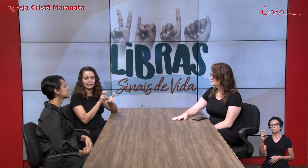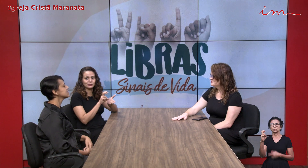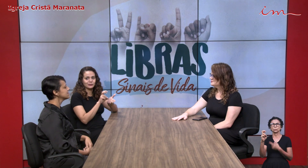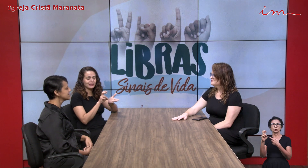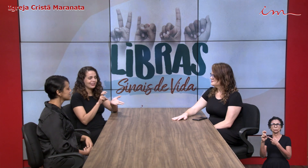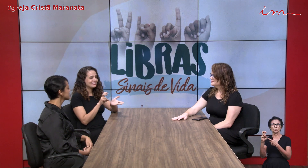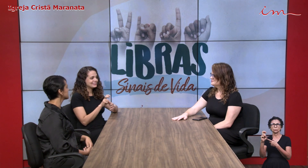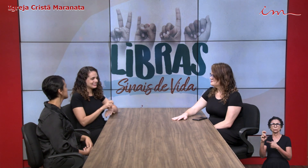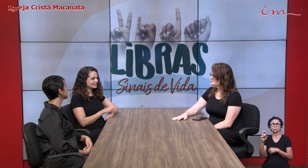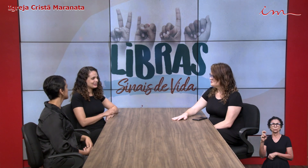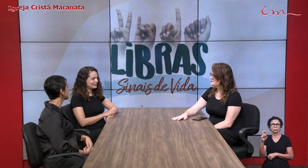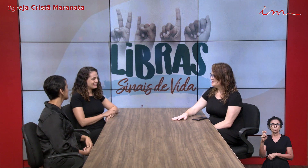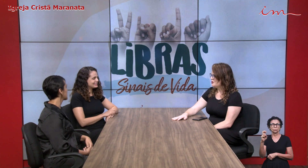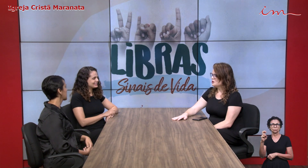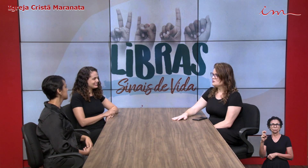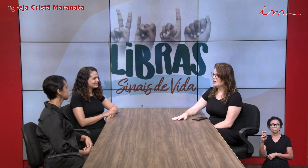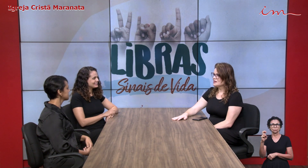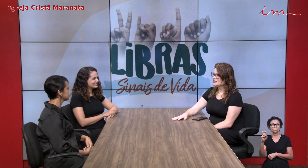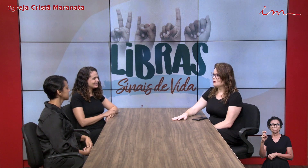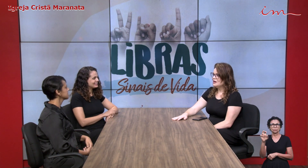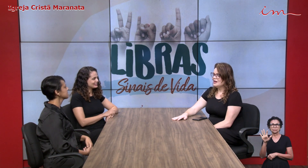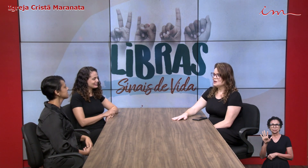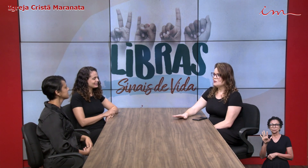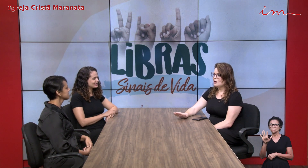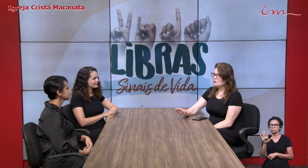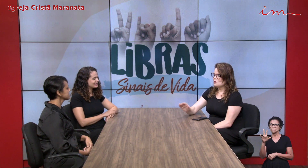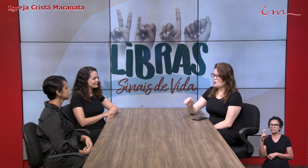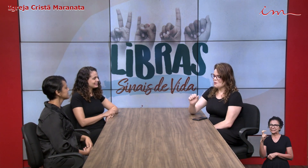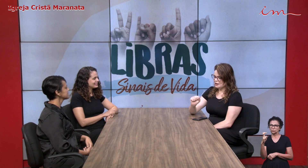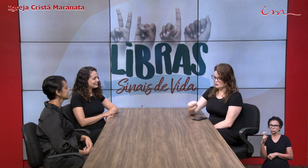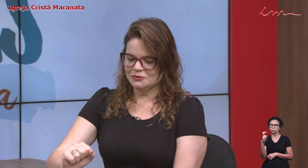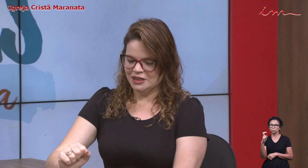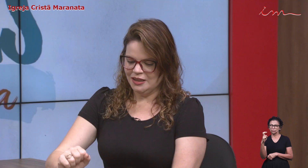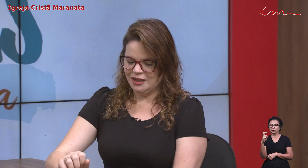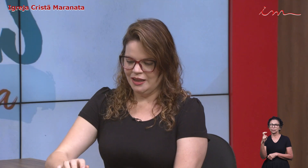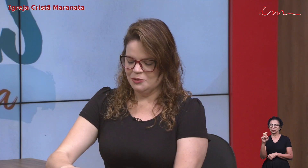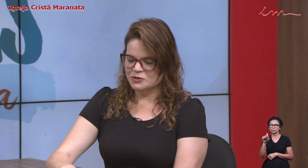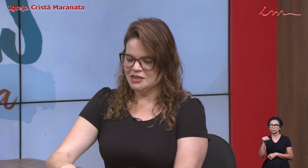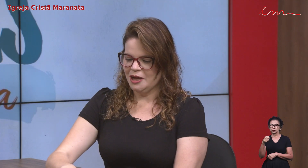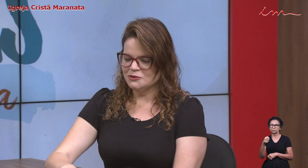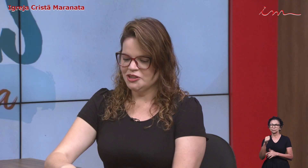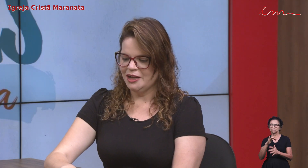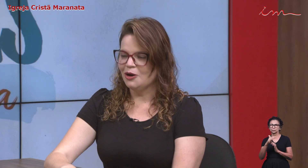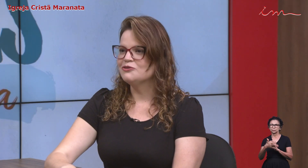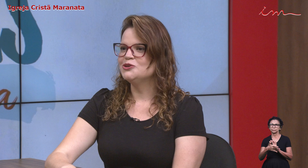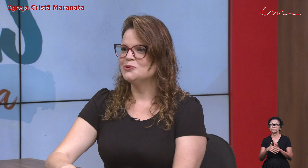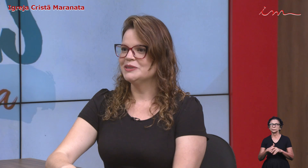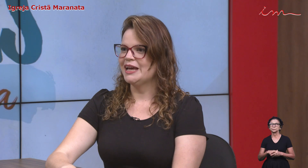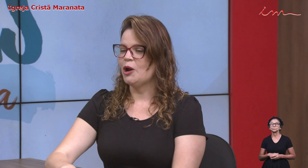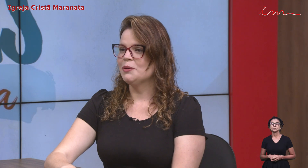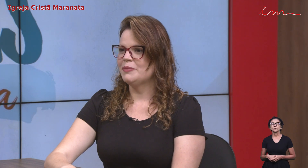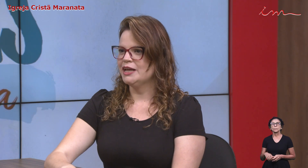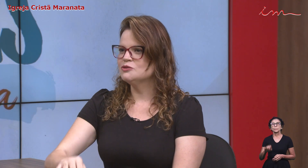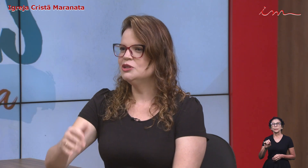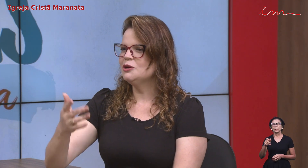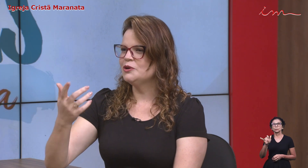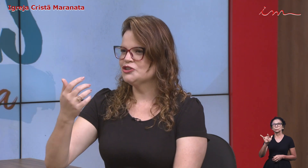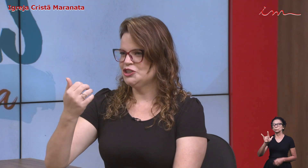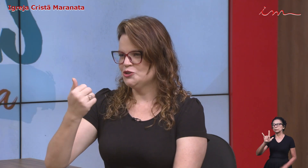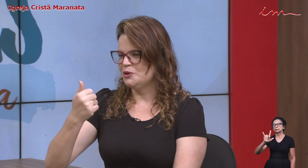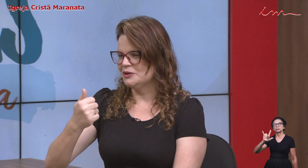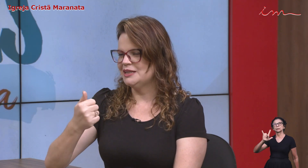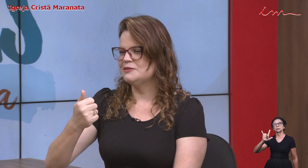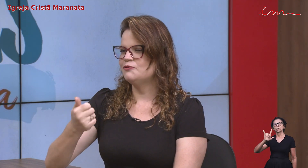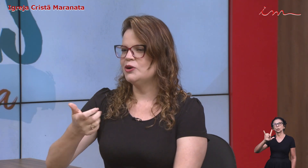Não é letra, alfabeto. isso. Exatamente. E é uma numeração. Isso. Igual uma dúvida, né? Que nem o sinal de I love you, né? Que é o empréstimo